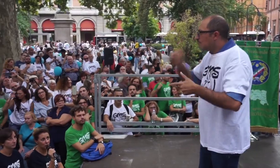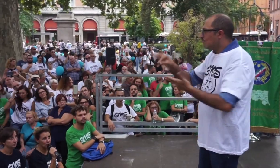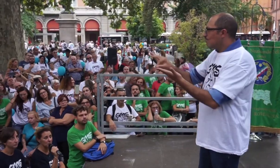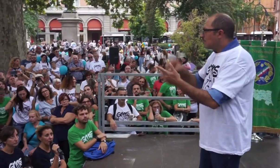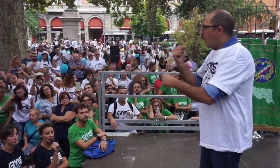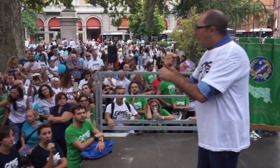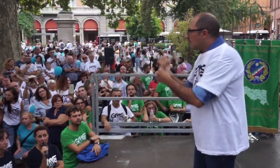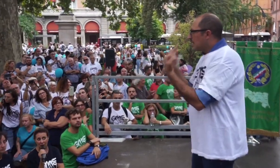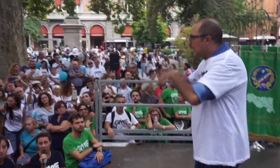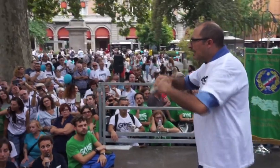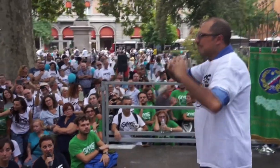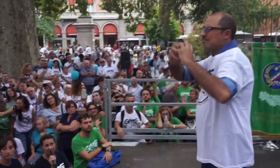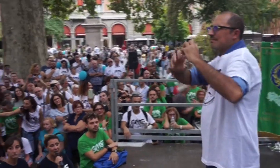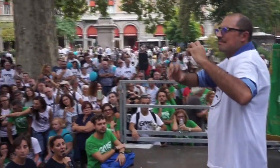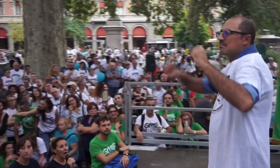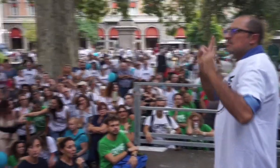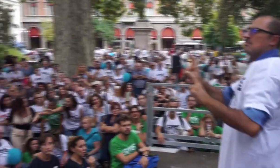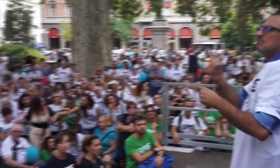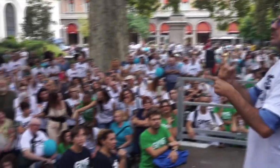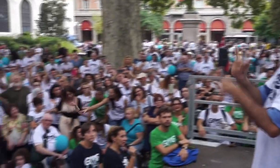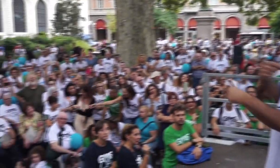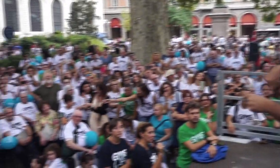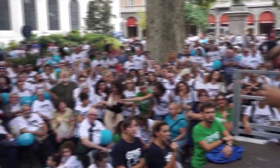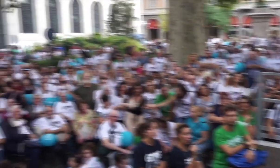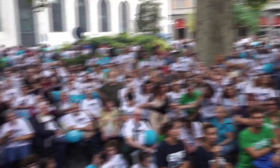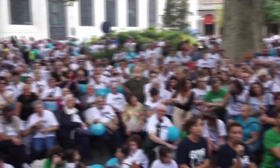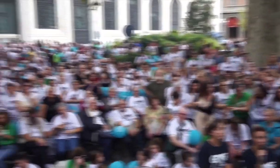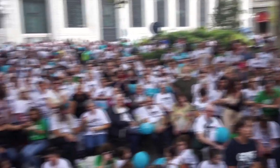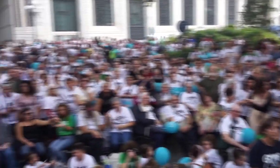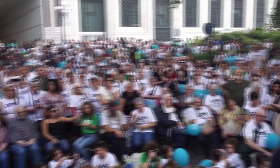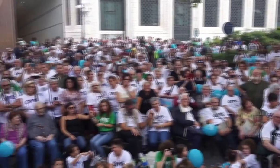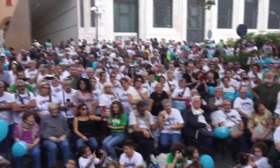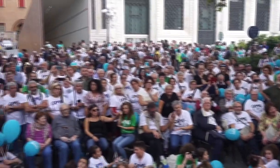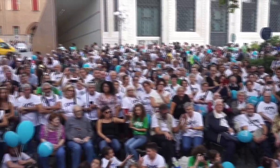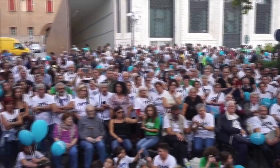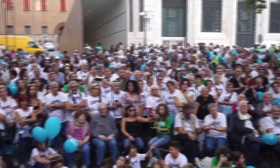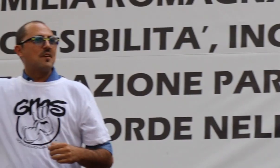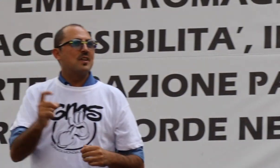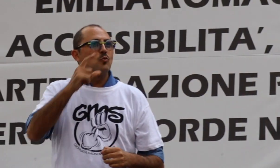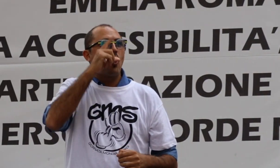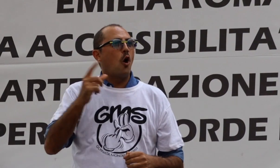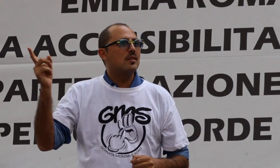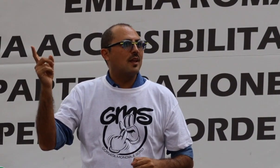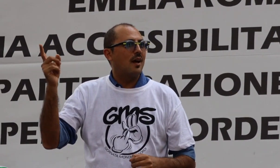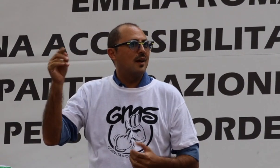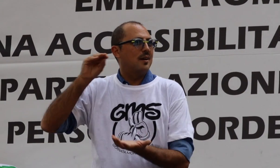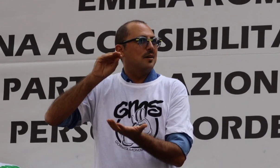documentazione, spiegare che cos'è la lingua dei segni, a cosa serve l'integrazione, quali sono i nostri bisogni. Abbiamo chiesto a